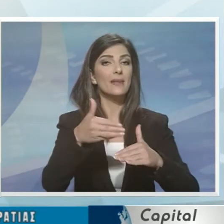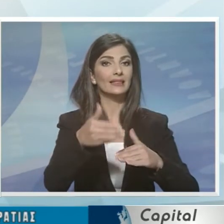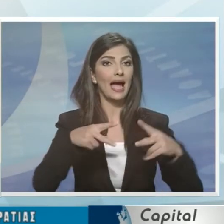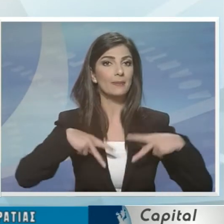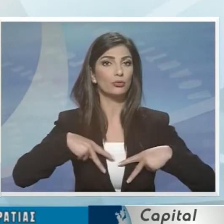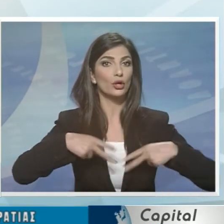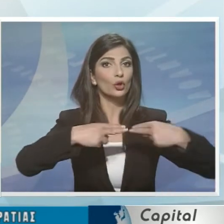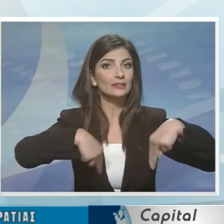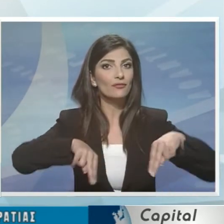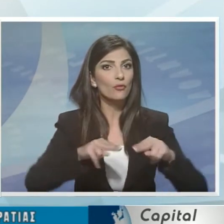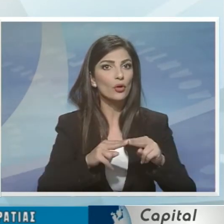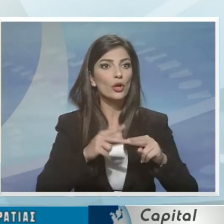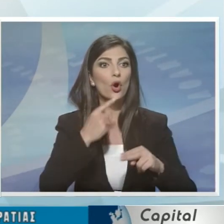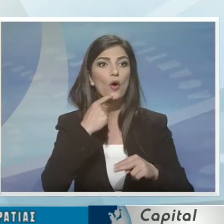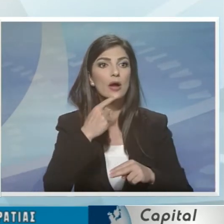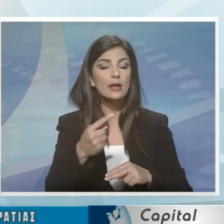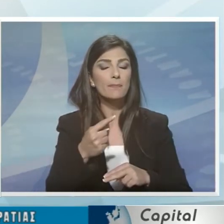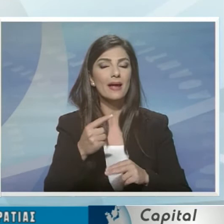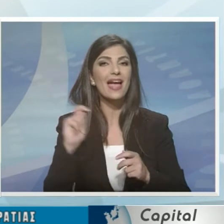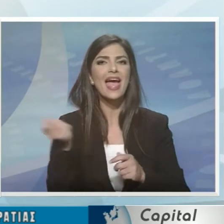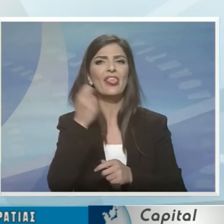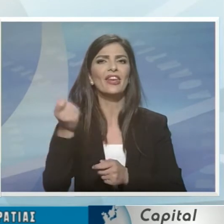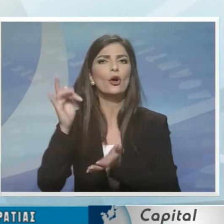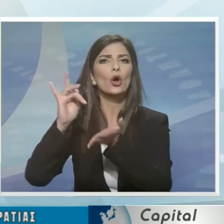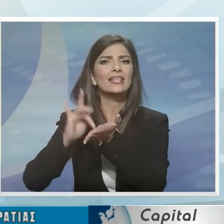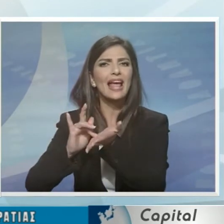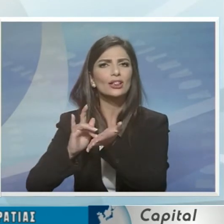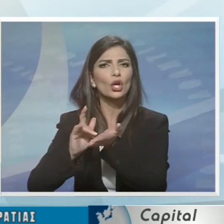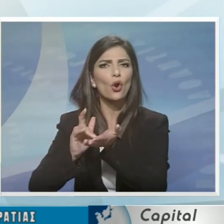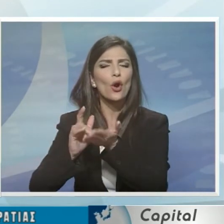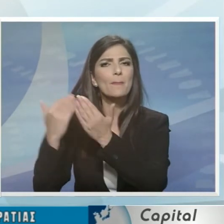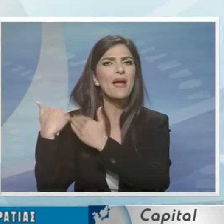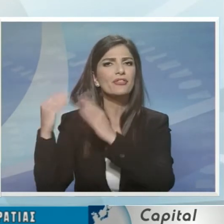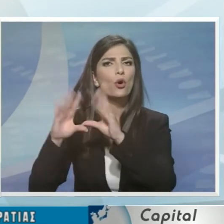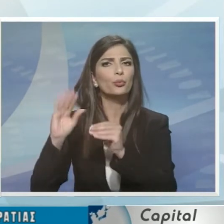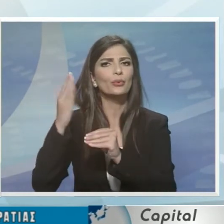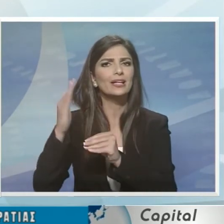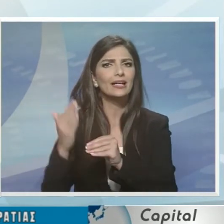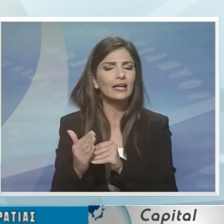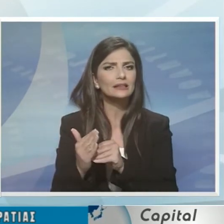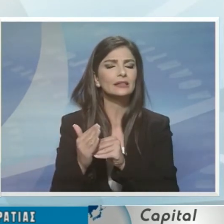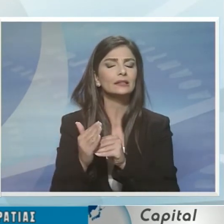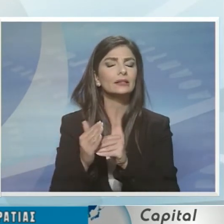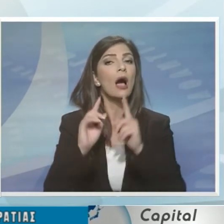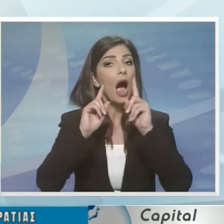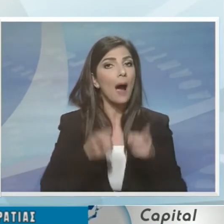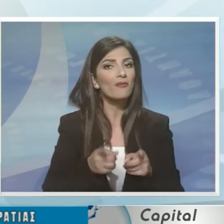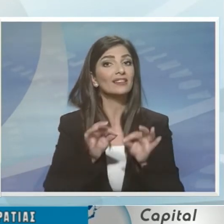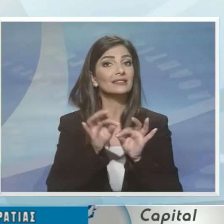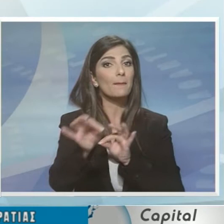την ενεργοποίηση του Εθνικού Κέντρου Διαχείρισης Κρίσεων, δεύτερον την αναστολή λειτουργίας 4 σημείων διέλευσης